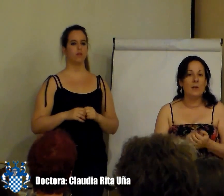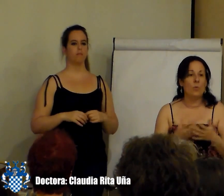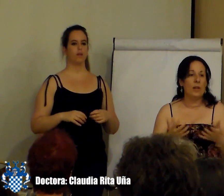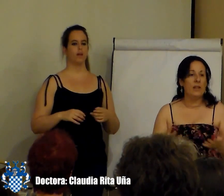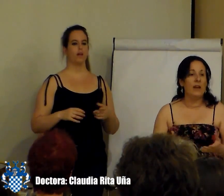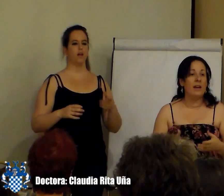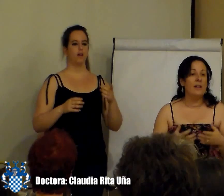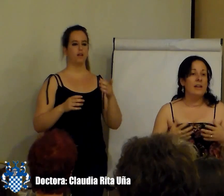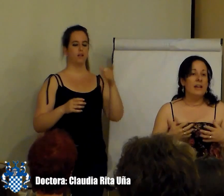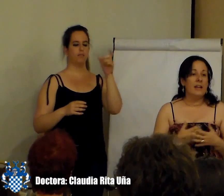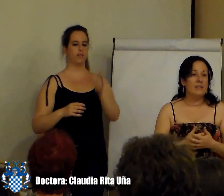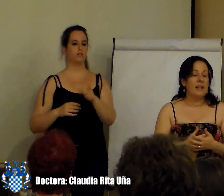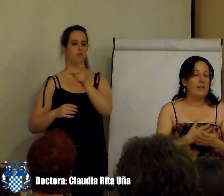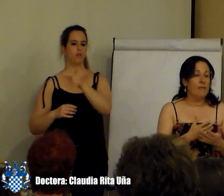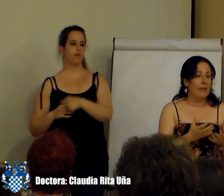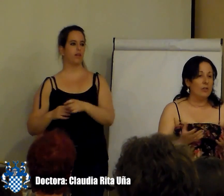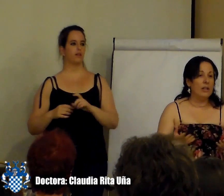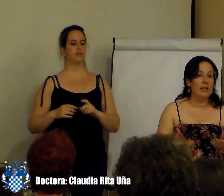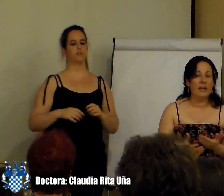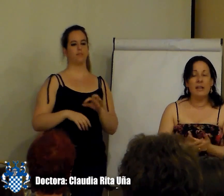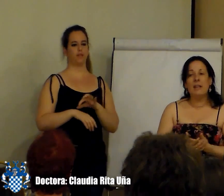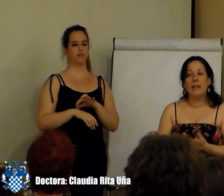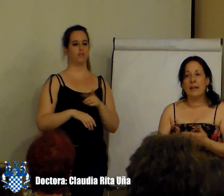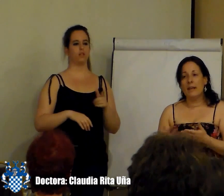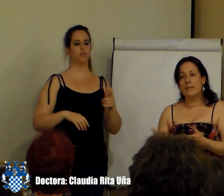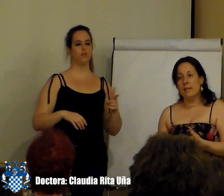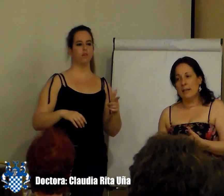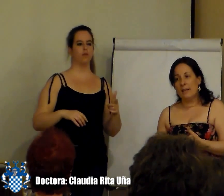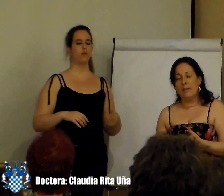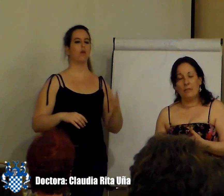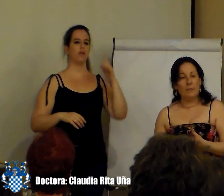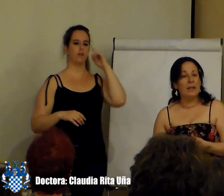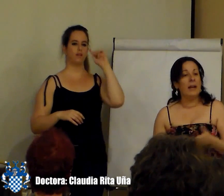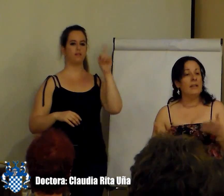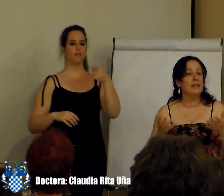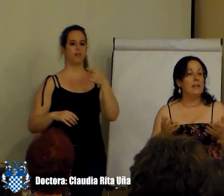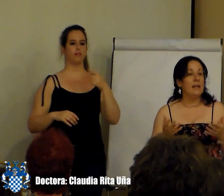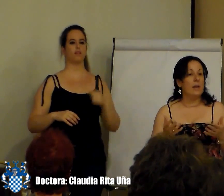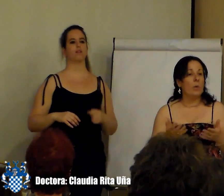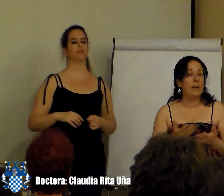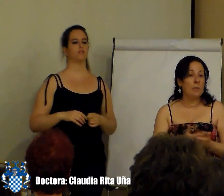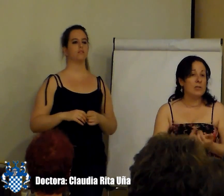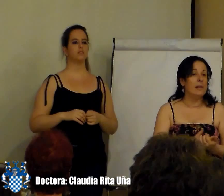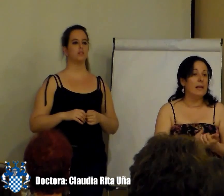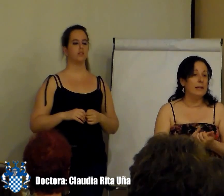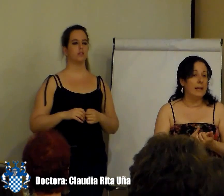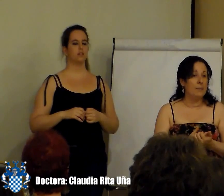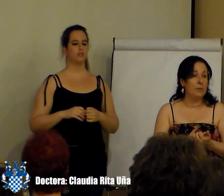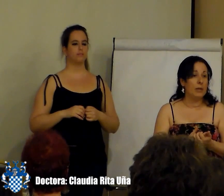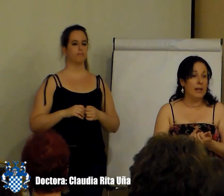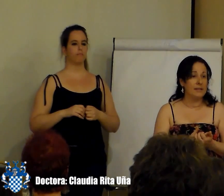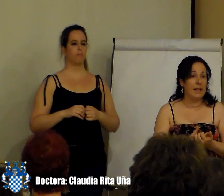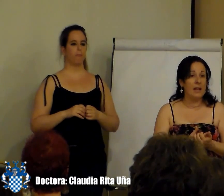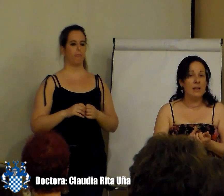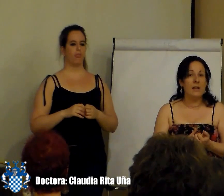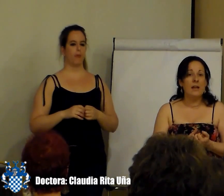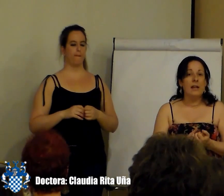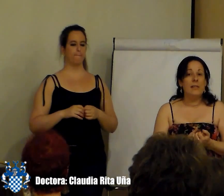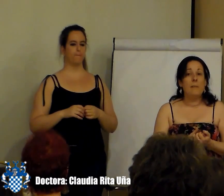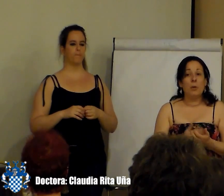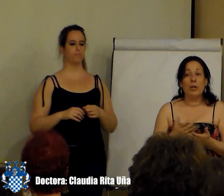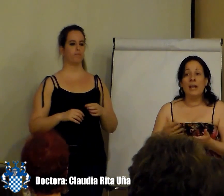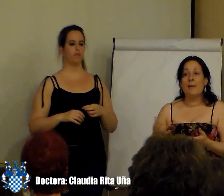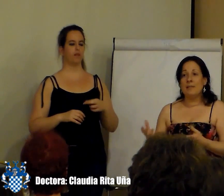para llevarse una idea satisfactoria de aquí, de qué se trata la enfermedad, de qué posibilidades terapéuticas